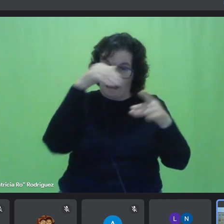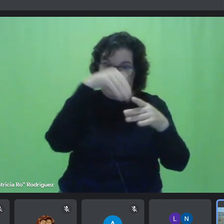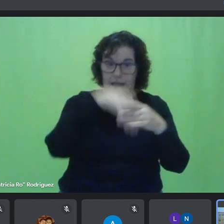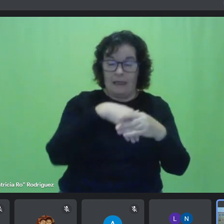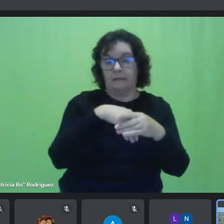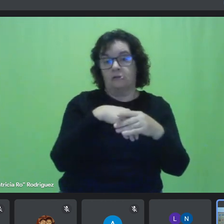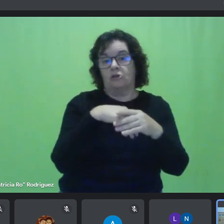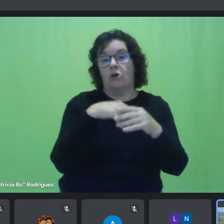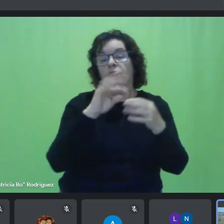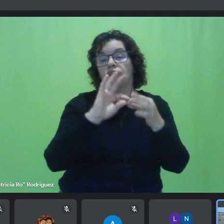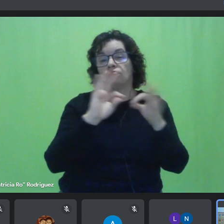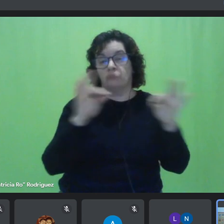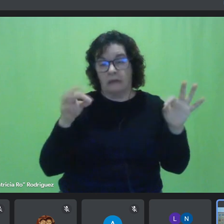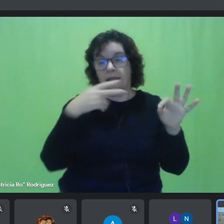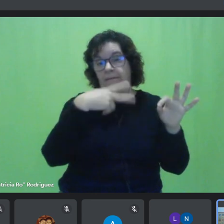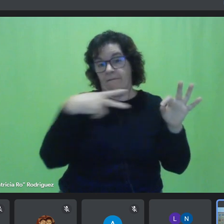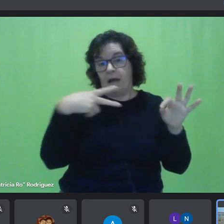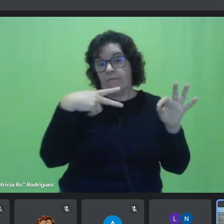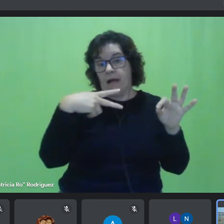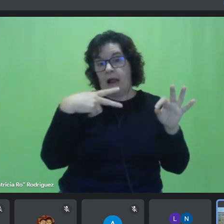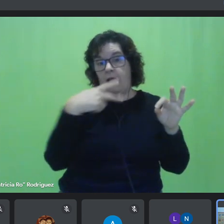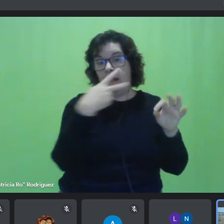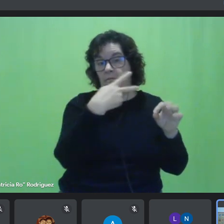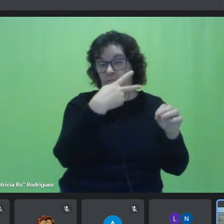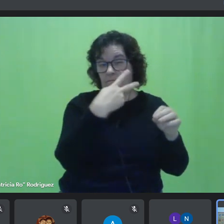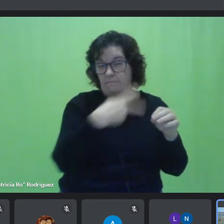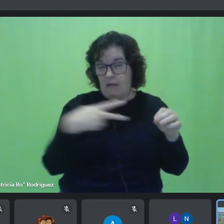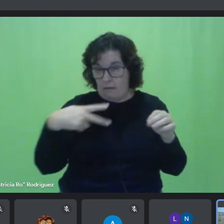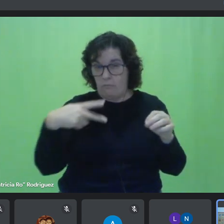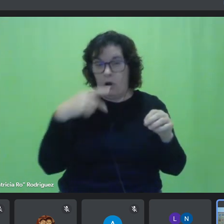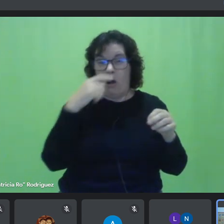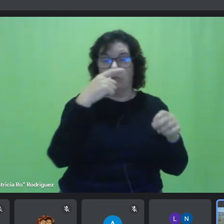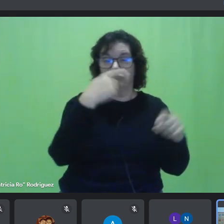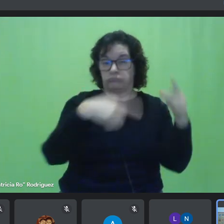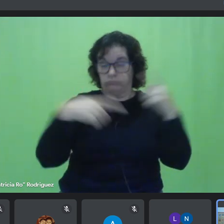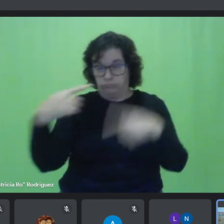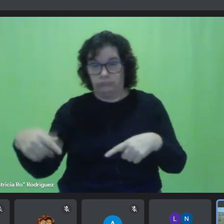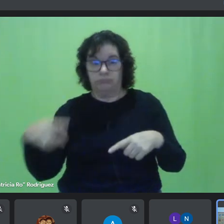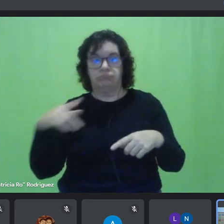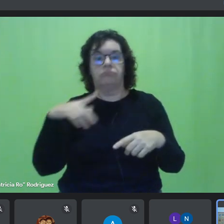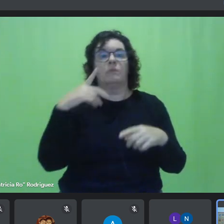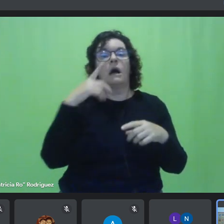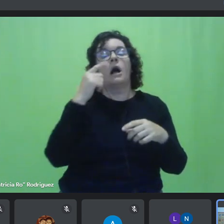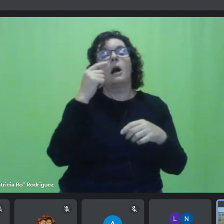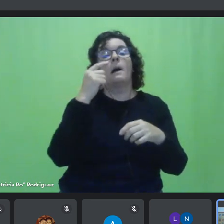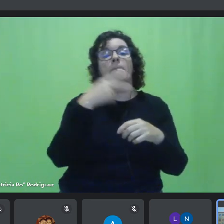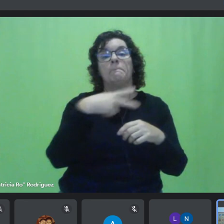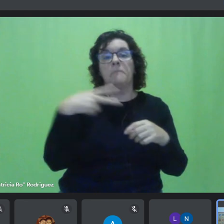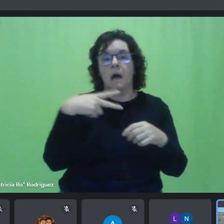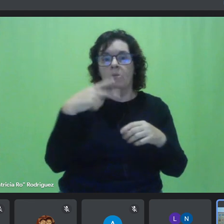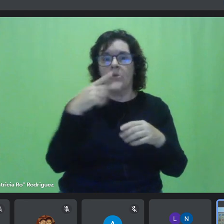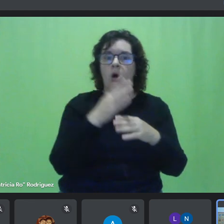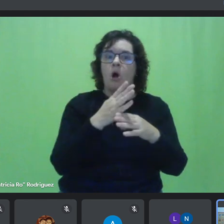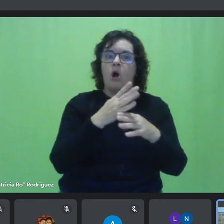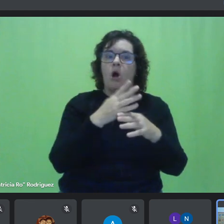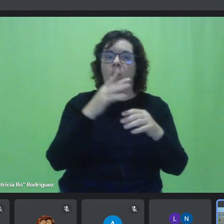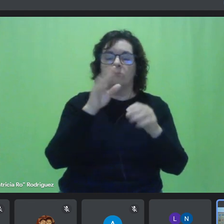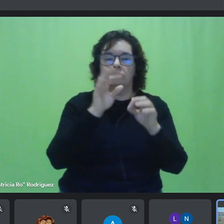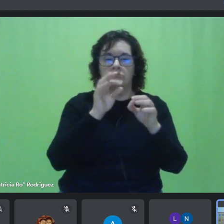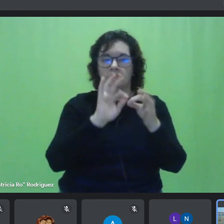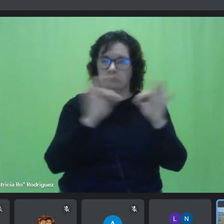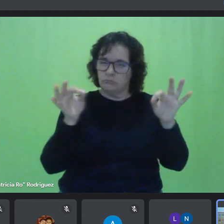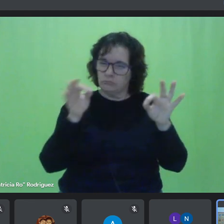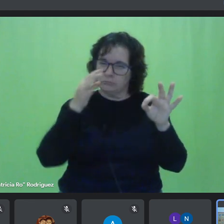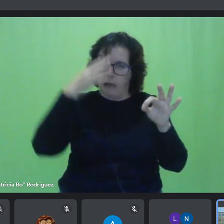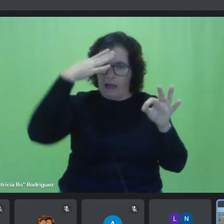verbo principal, que va a estar al final de la frase verbal y o puede estar solo. De todas maneras, en la